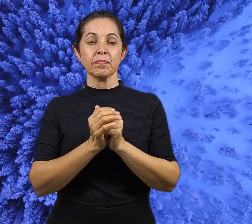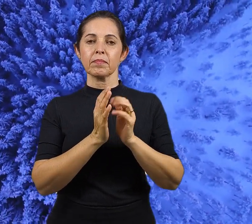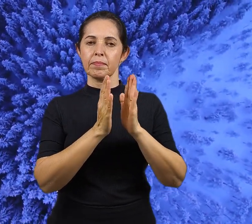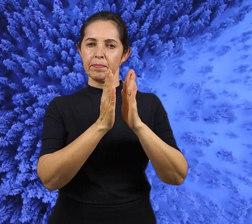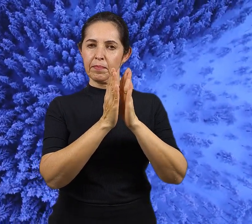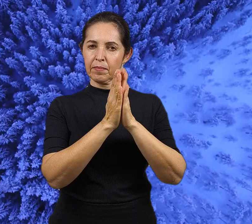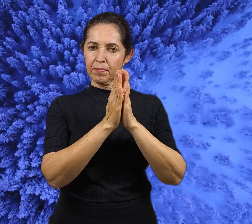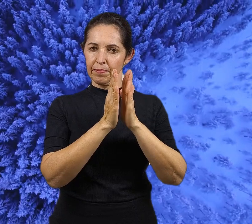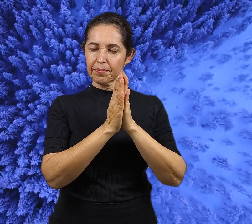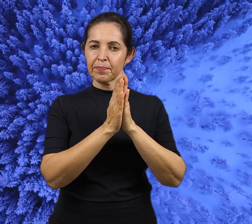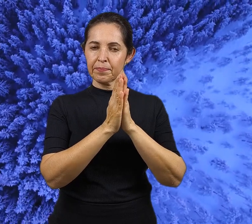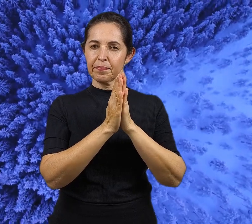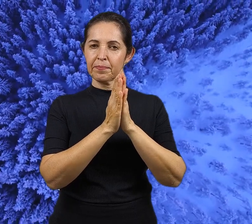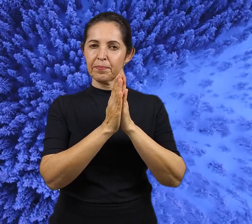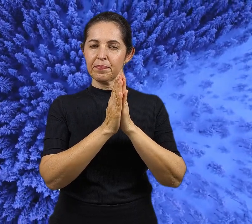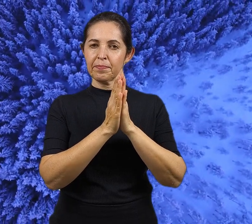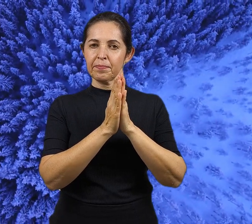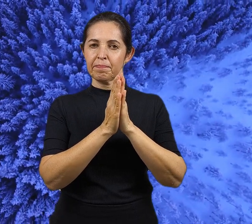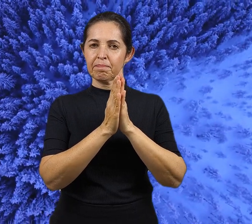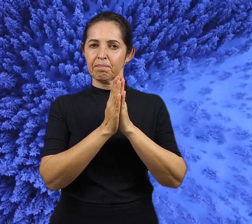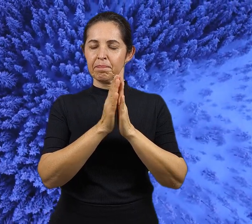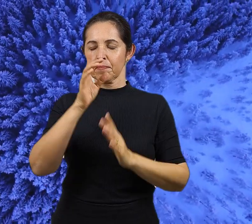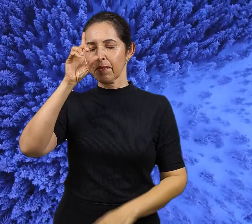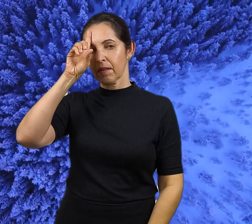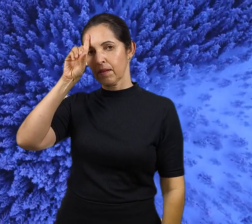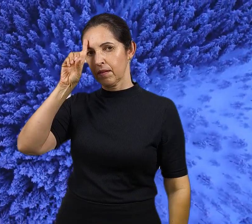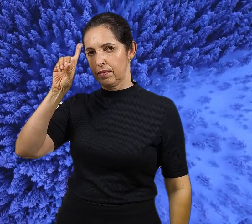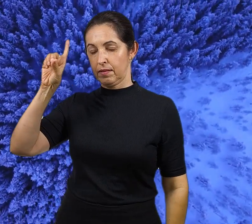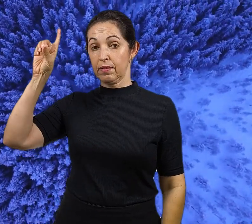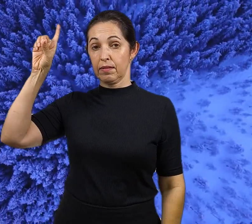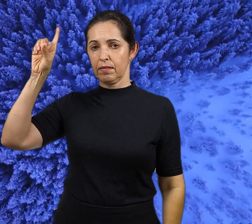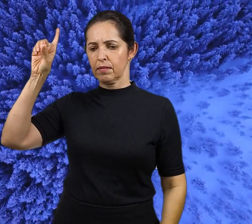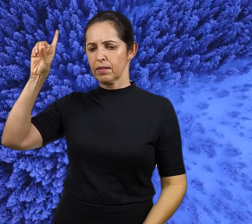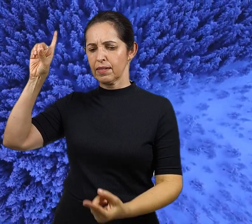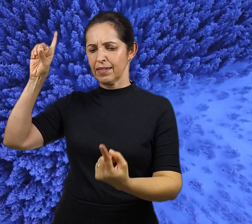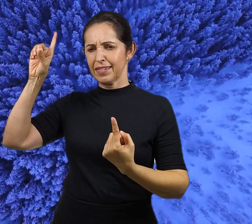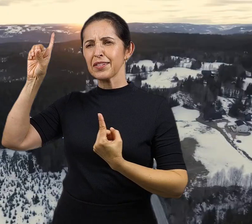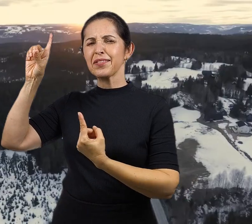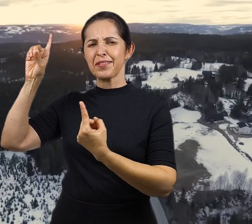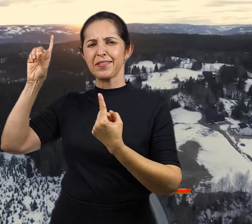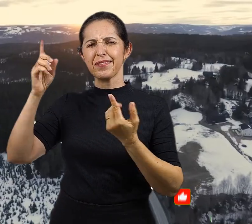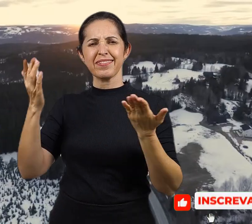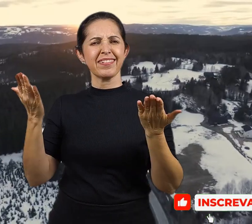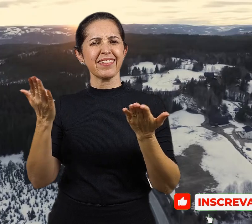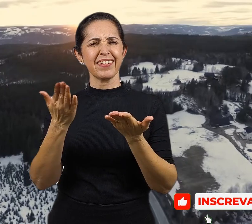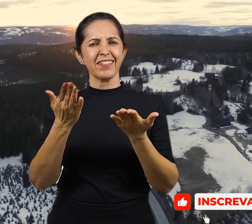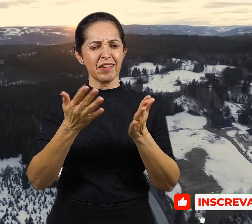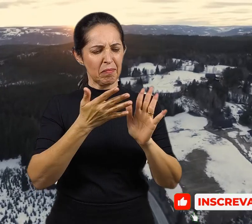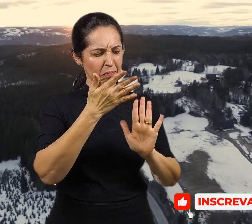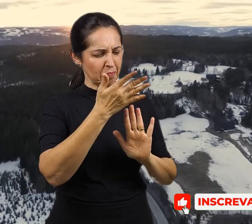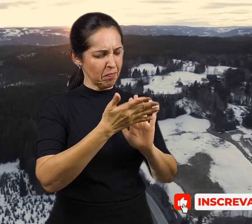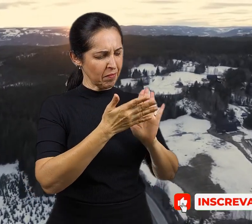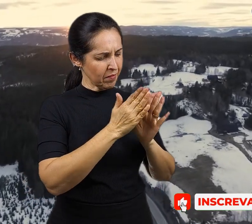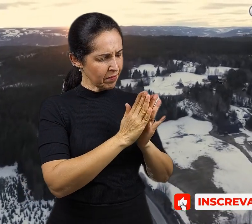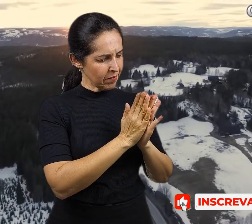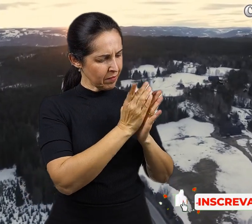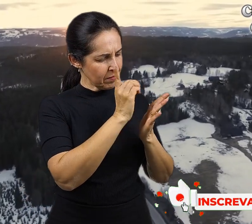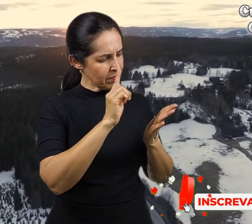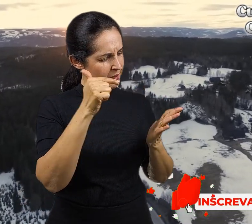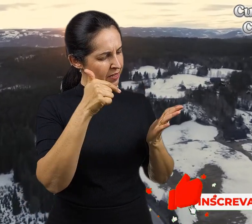Nosso Deus, nós estamos diante desta escritura sagrada, tão maravilhosa, tão bela